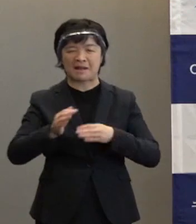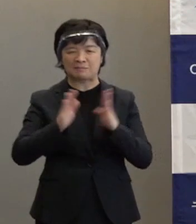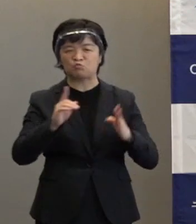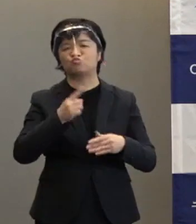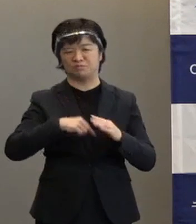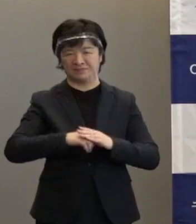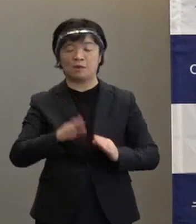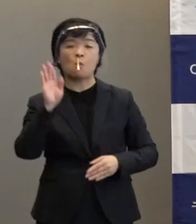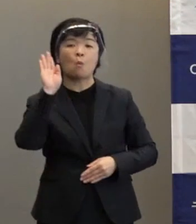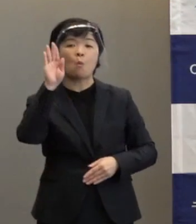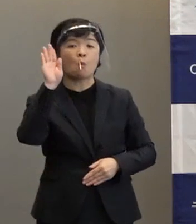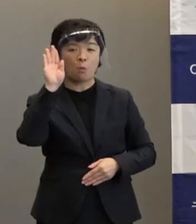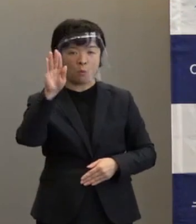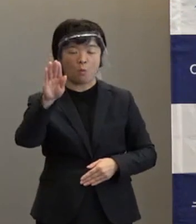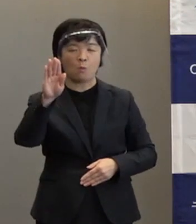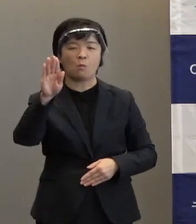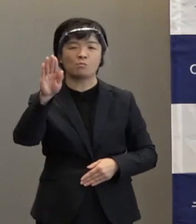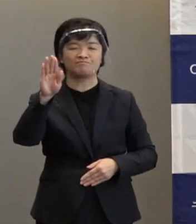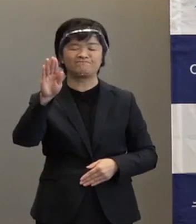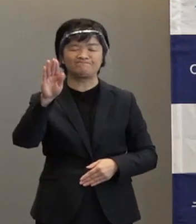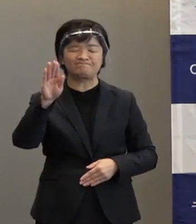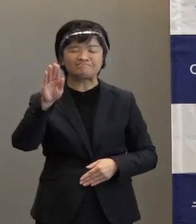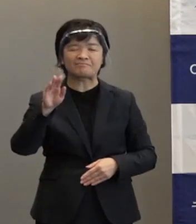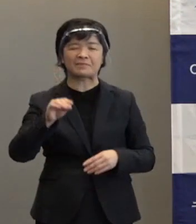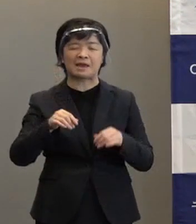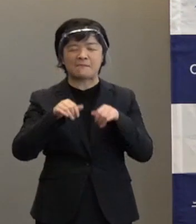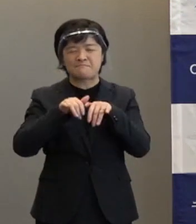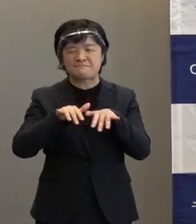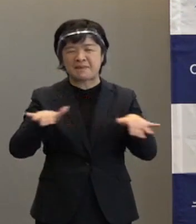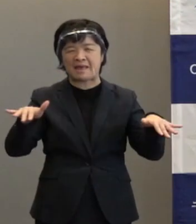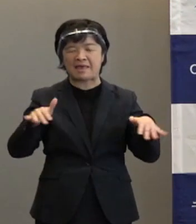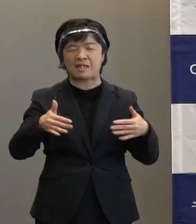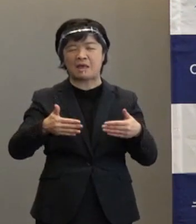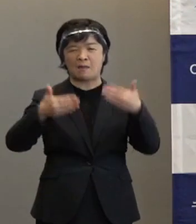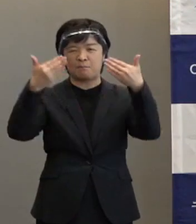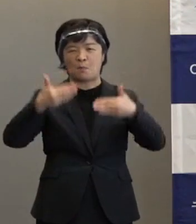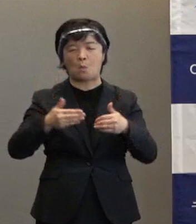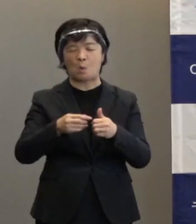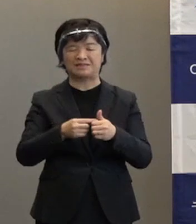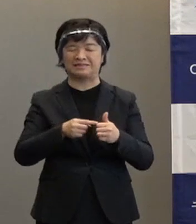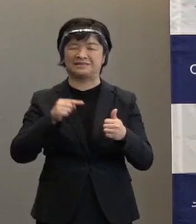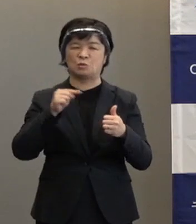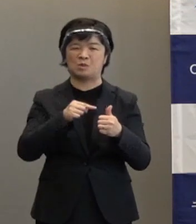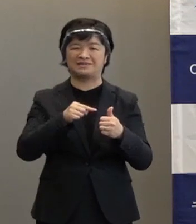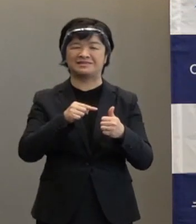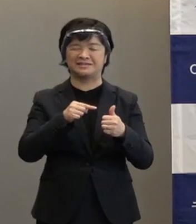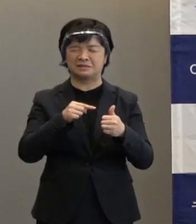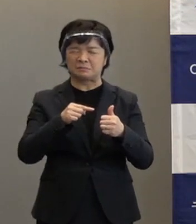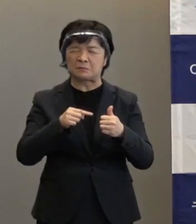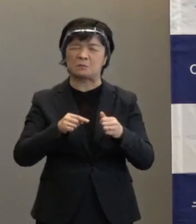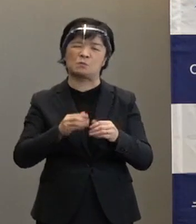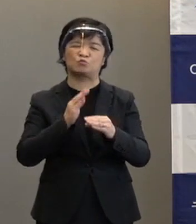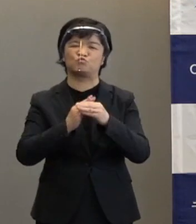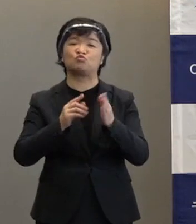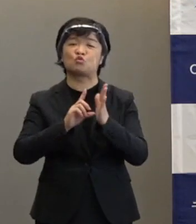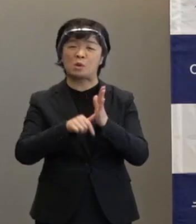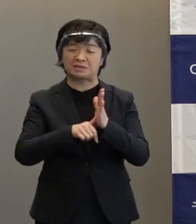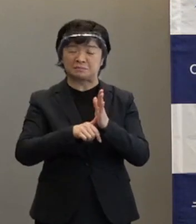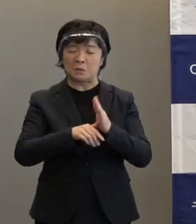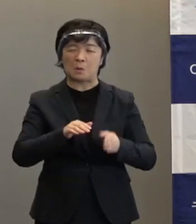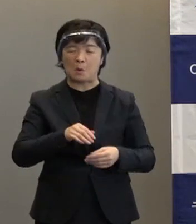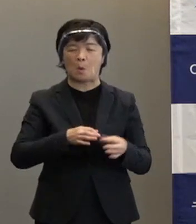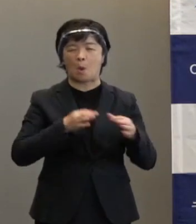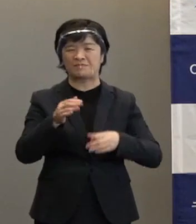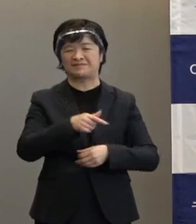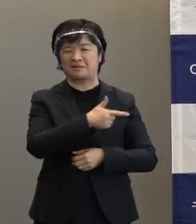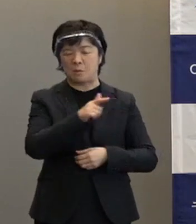としてはですね、そもそもそのまん延防止等重点措置や緊急事態宣言の中で飲食店の皆さん方に協力金を支払うにあたって